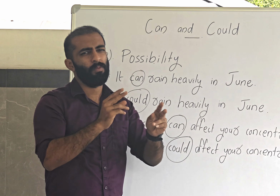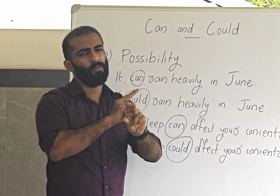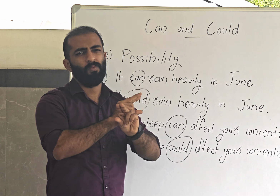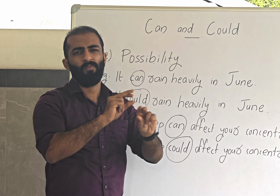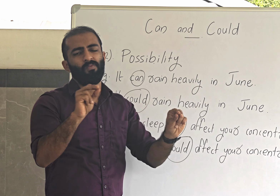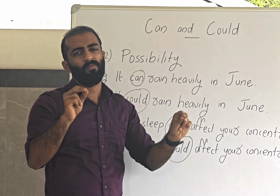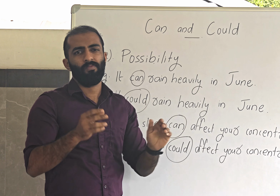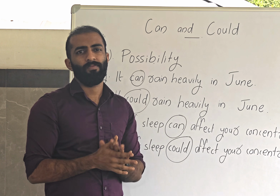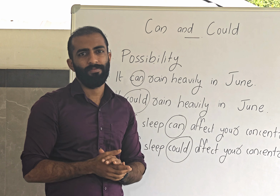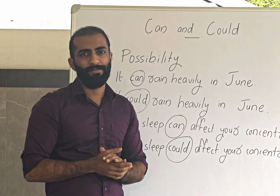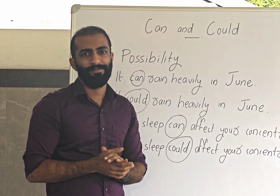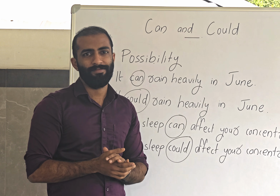ഉണ്ടാവില്ല.